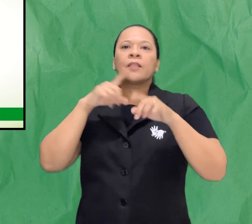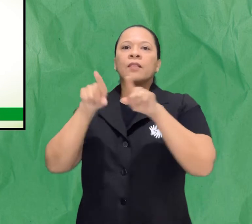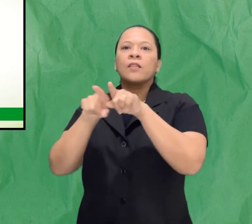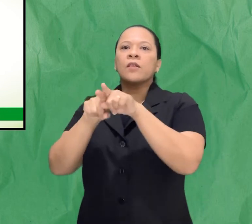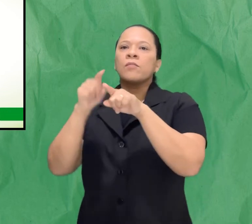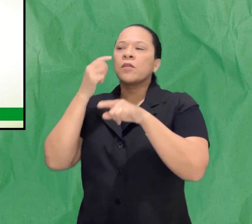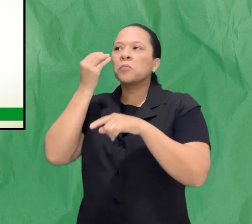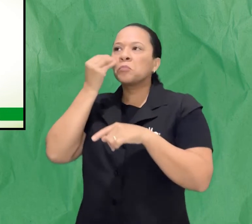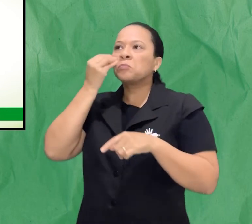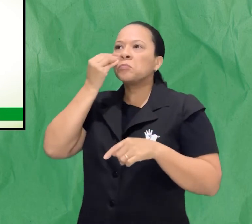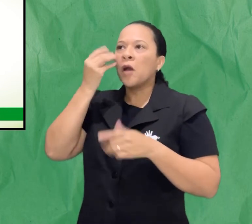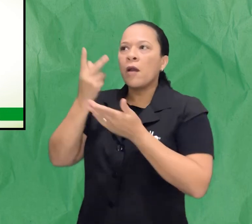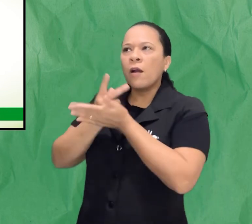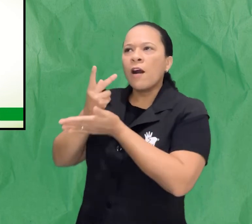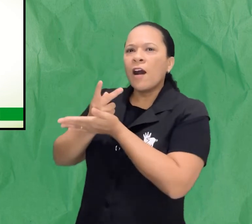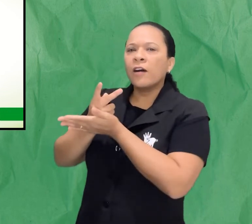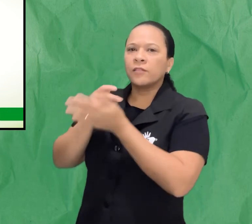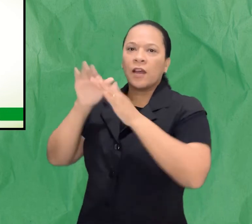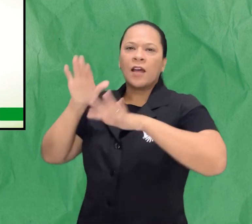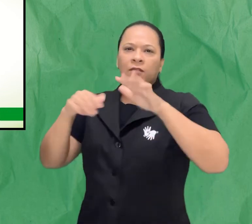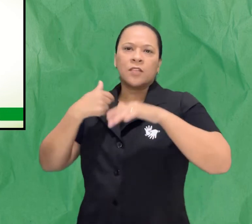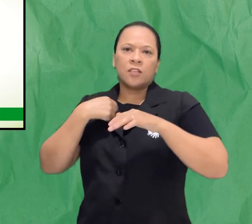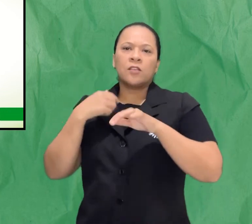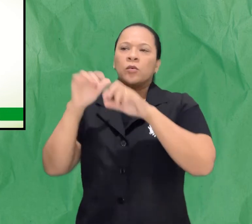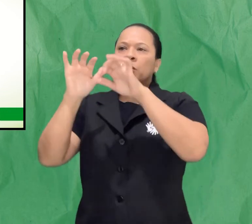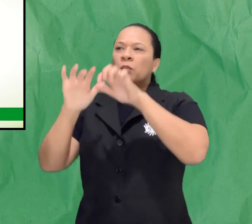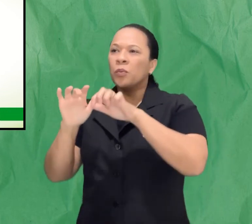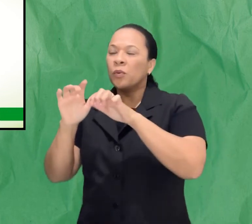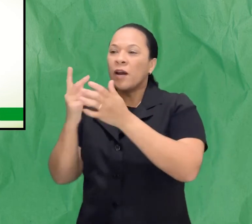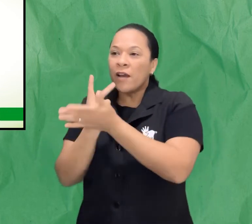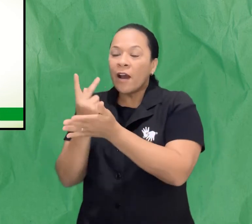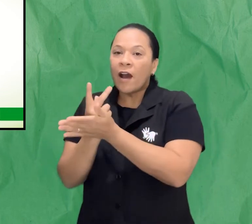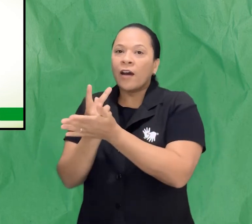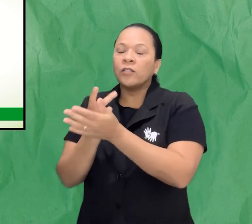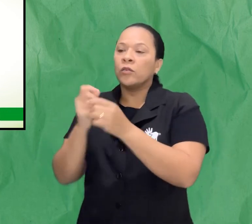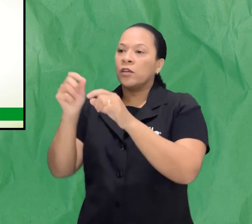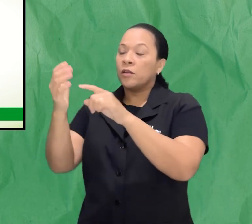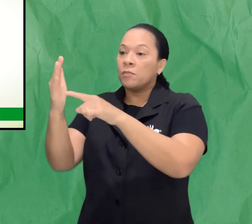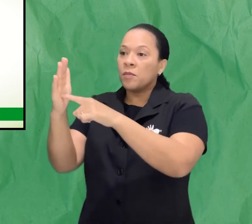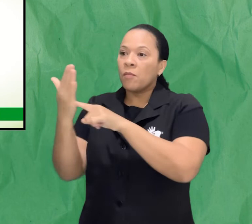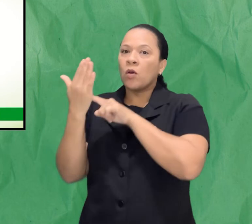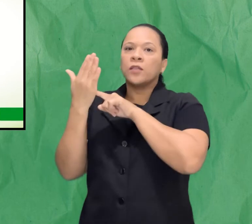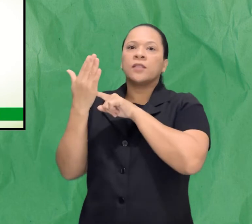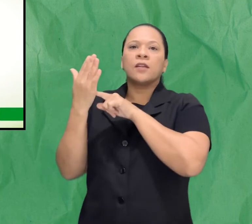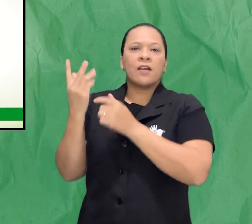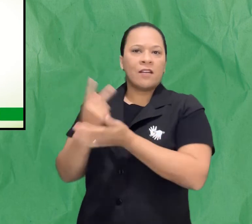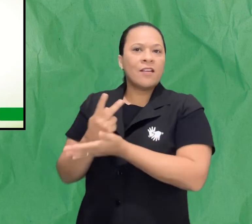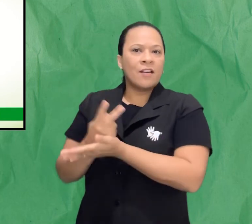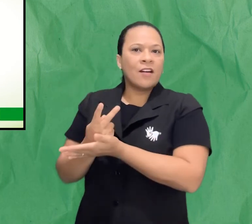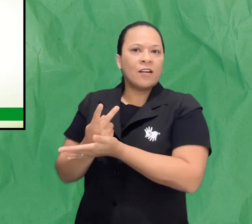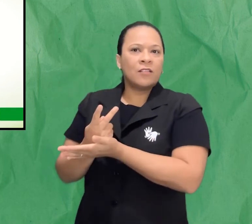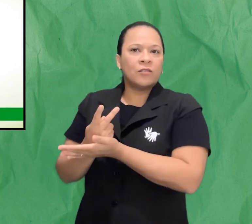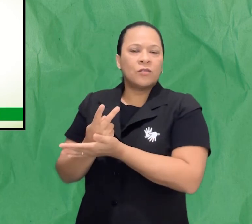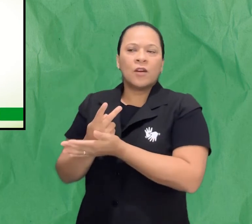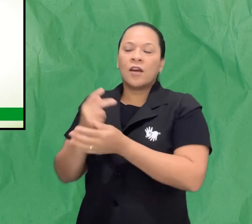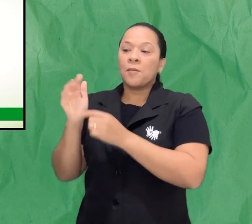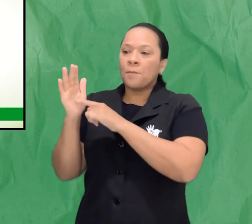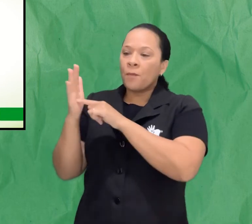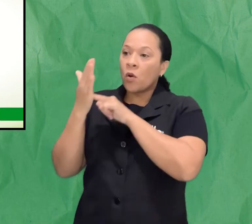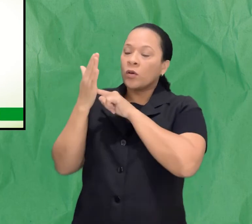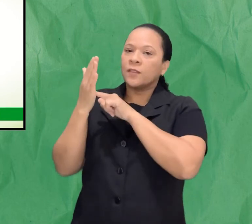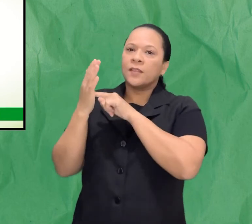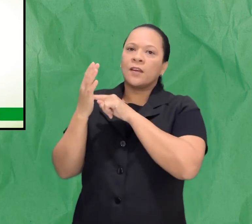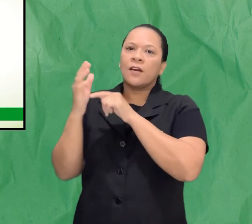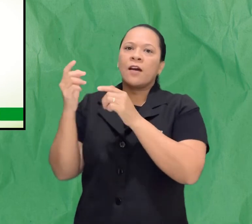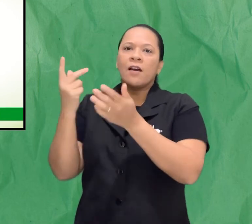de erro, por exemplo, eu digitei algum caractere errado, alguma letra errada, ele informa para mim, olha, esse comando aqui tá